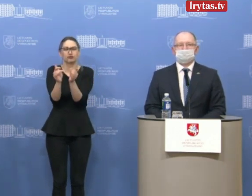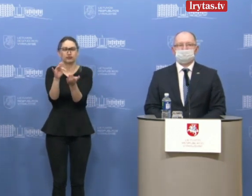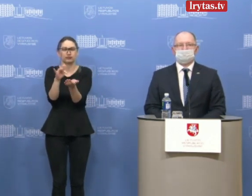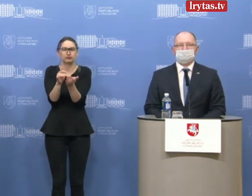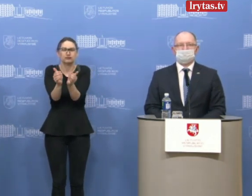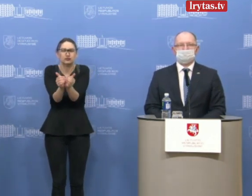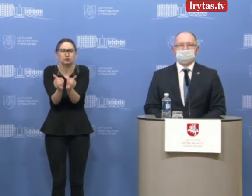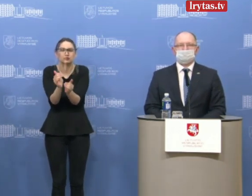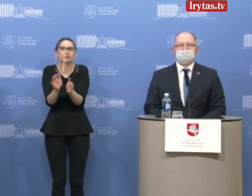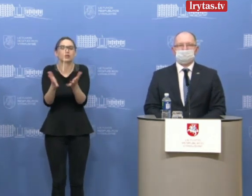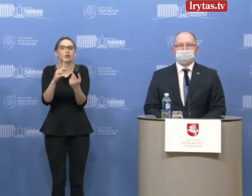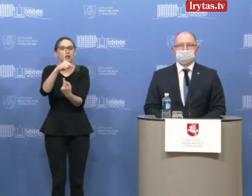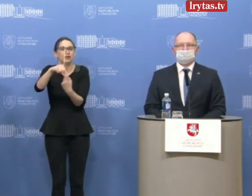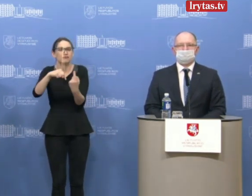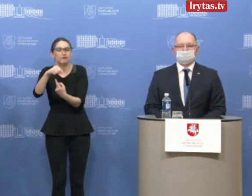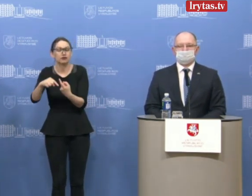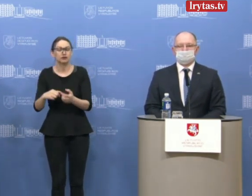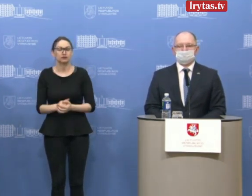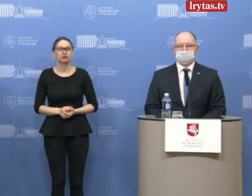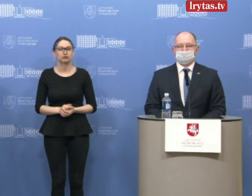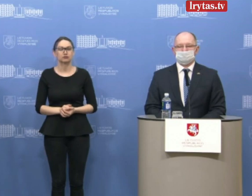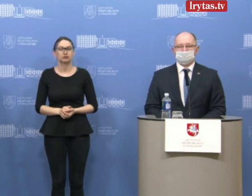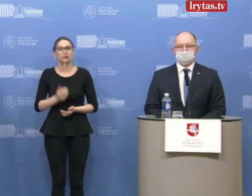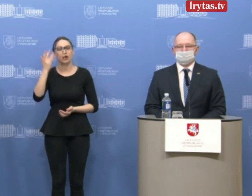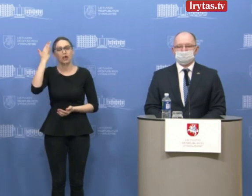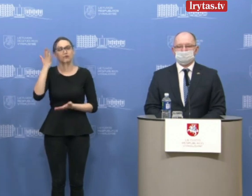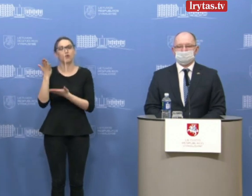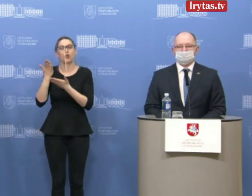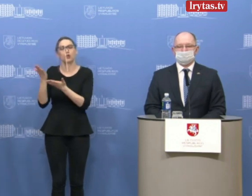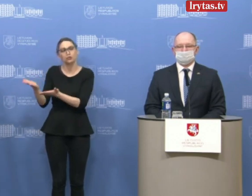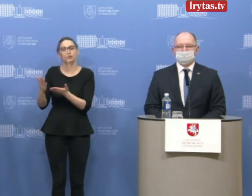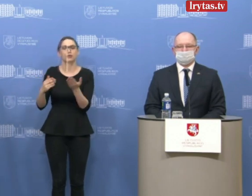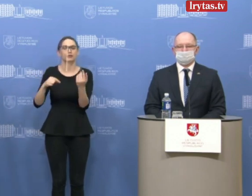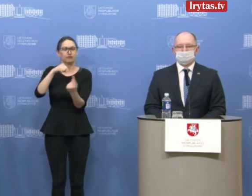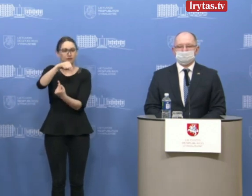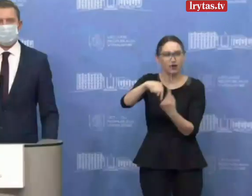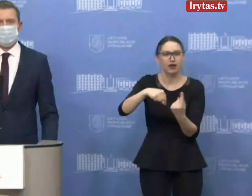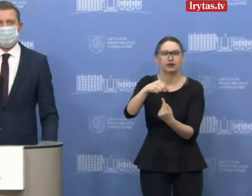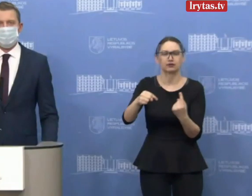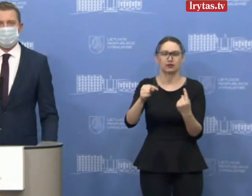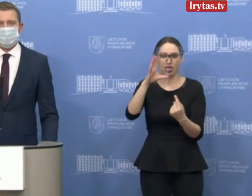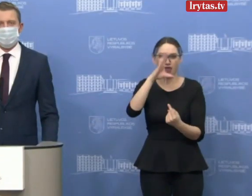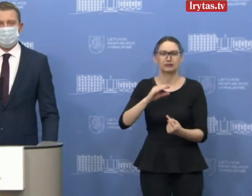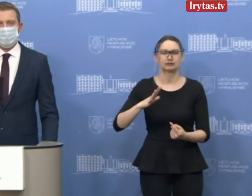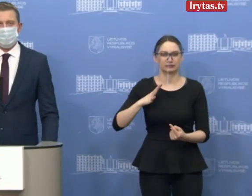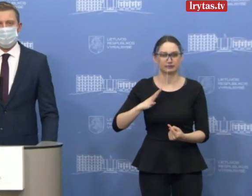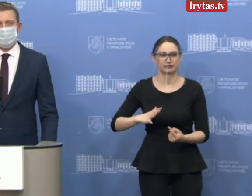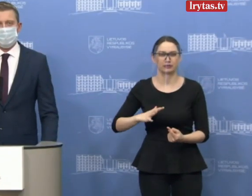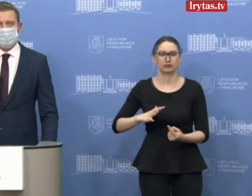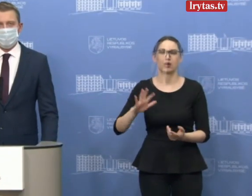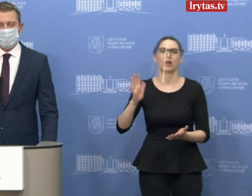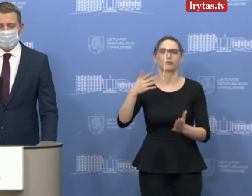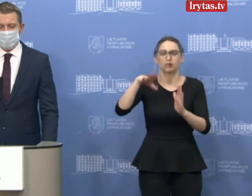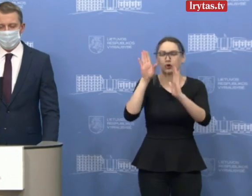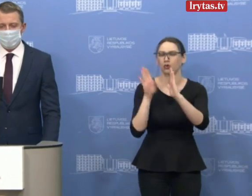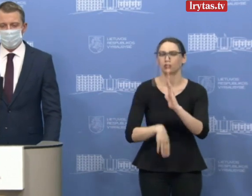Galbūt yra indikacijų, na, kiek dar galėtų verslas laiko ištempti, kad nebūtų didelių problemų.